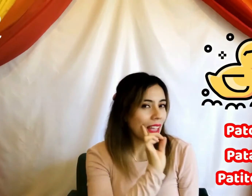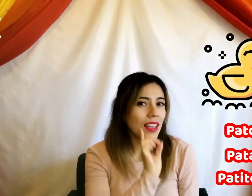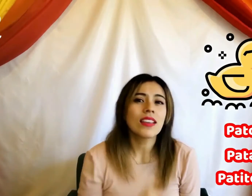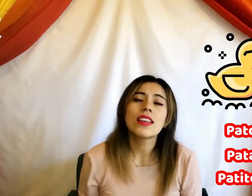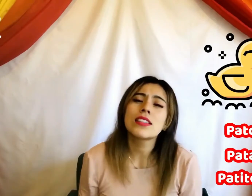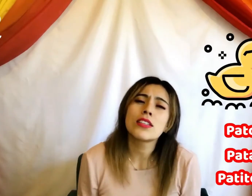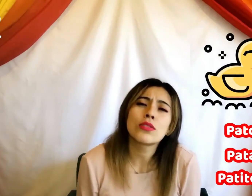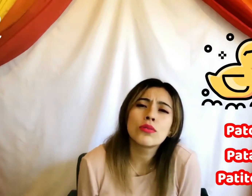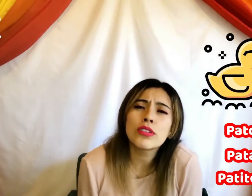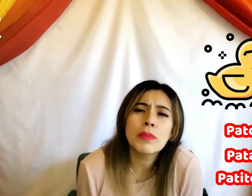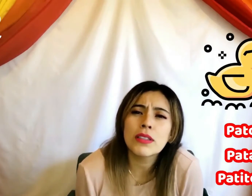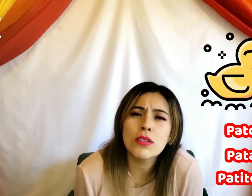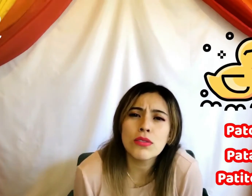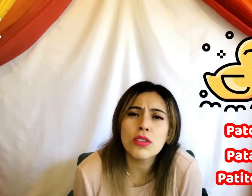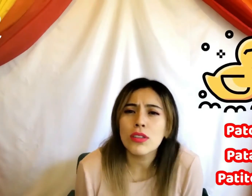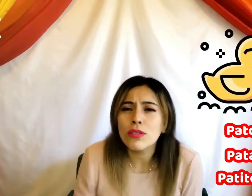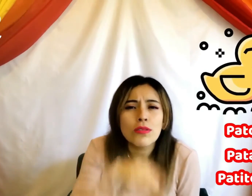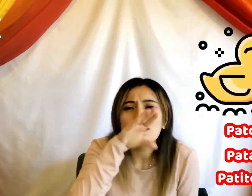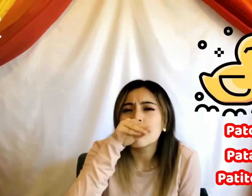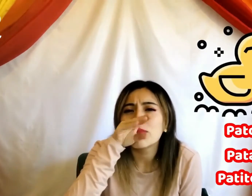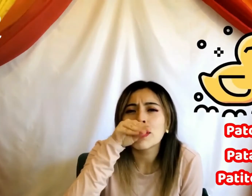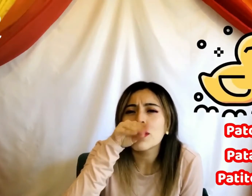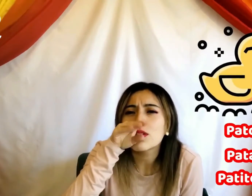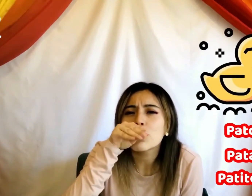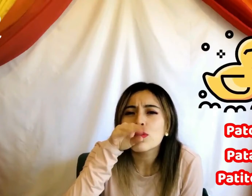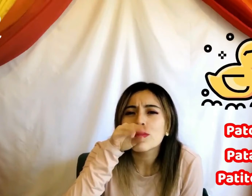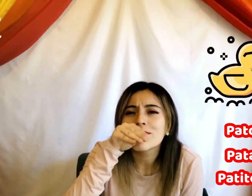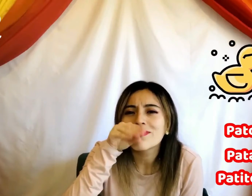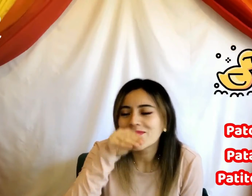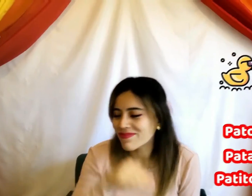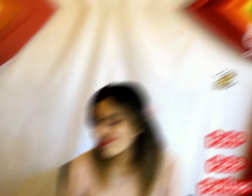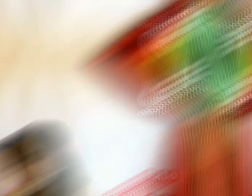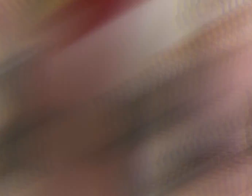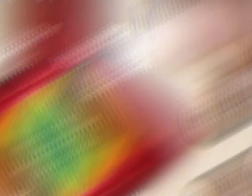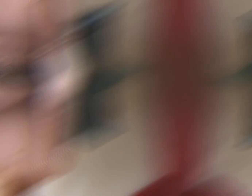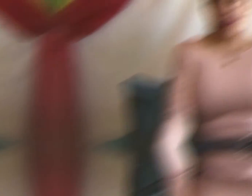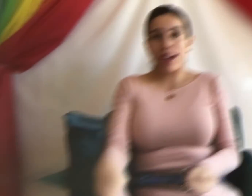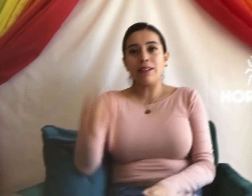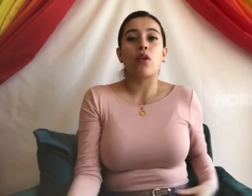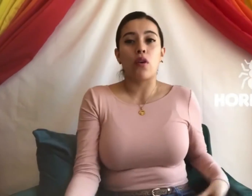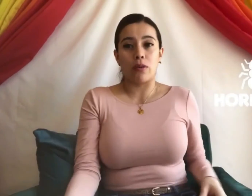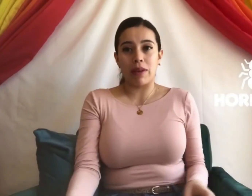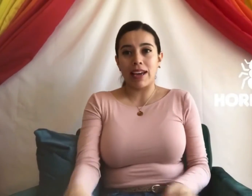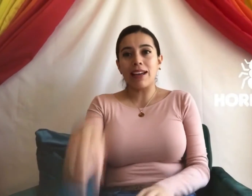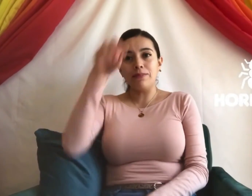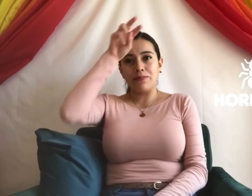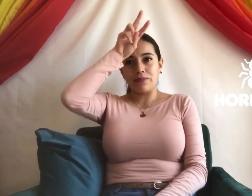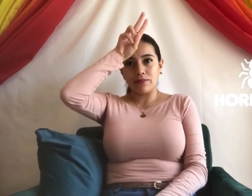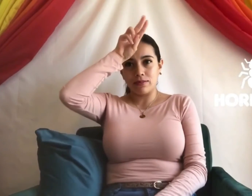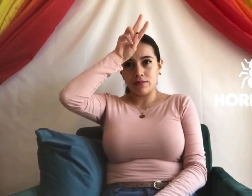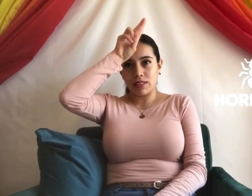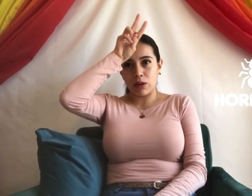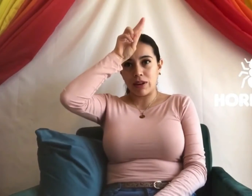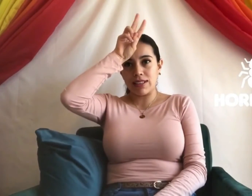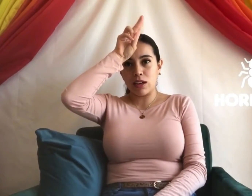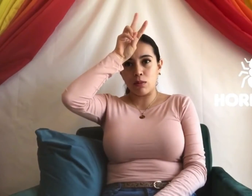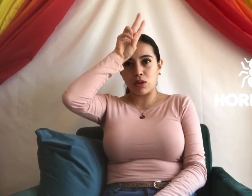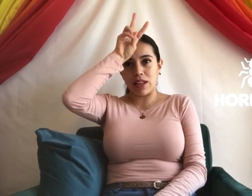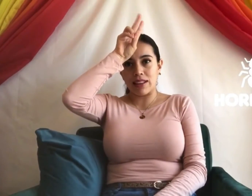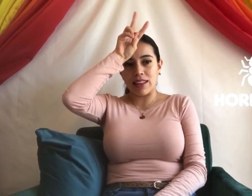y si son unos patitos tiernos, patitos. Hormiga, hormiga, acuérdense como sus